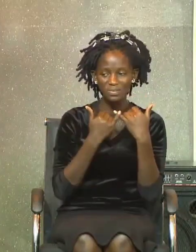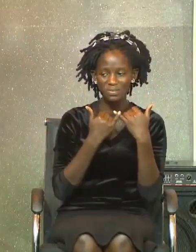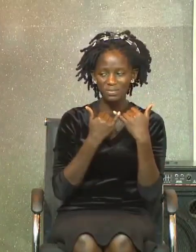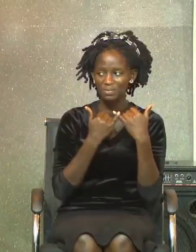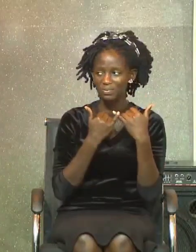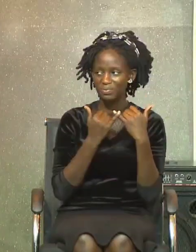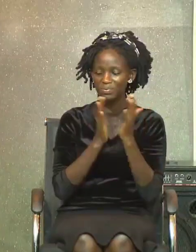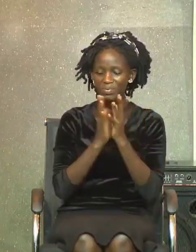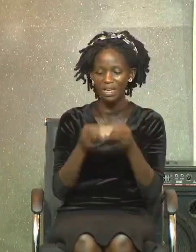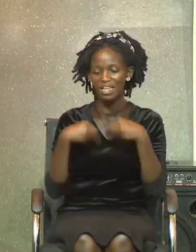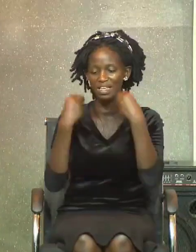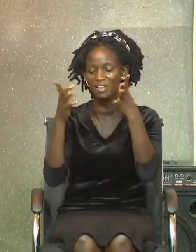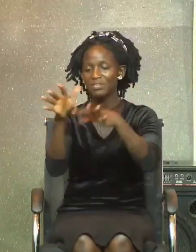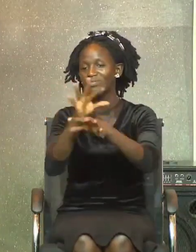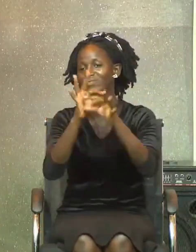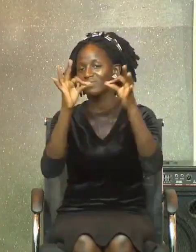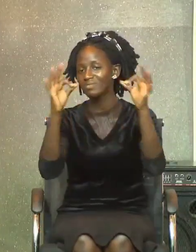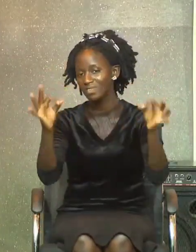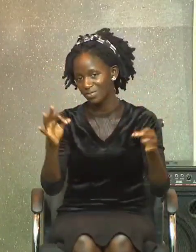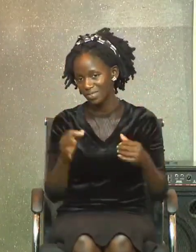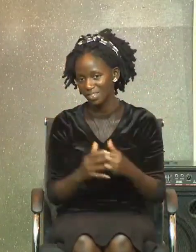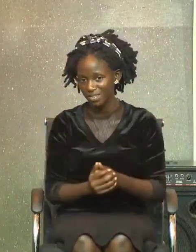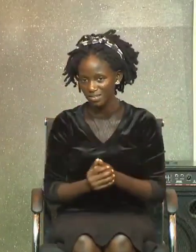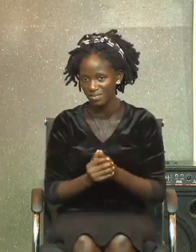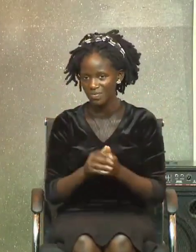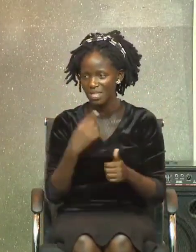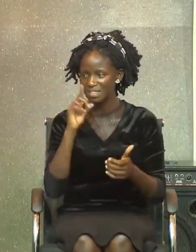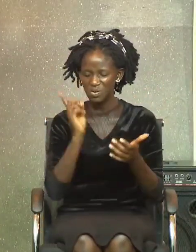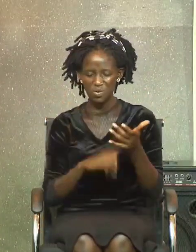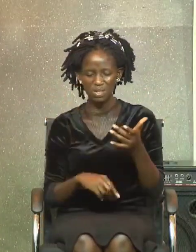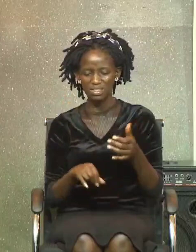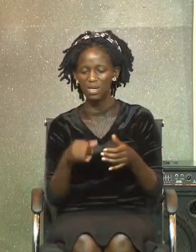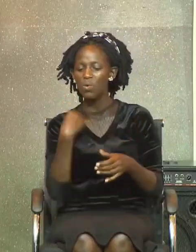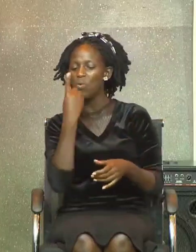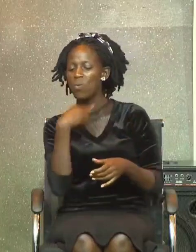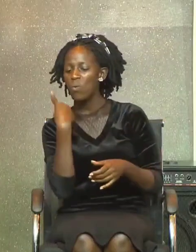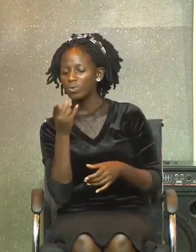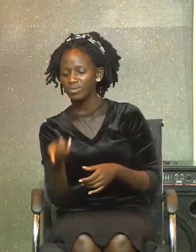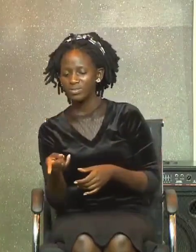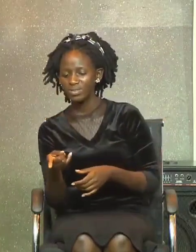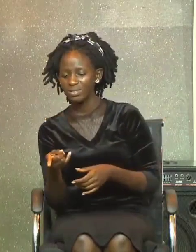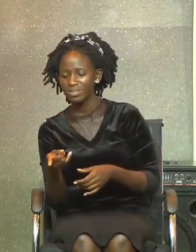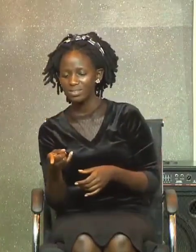muntu amukwasa kapaketi nagamba byange konze ye